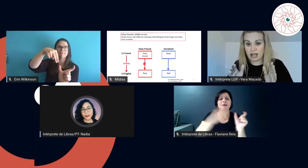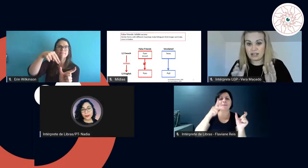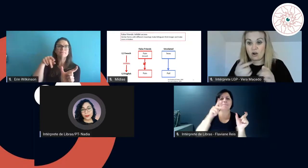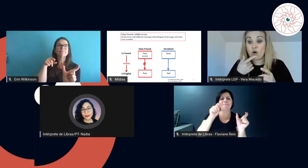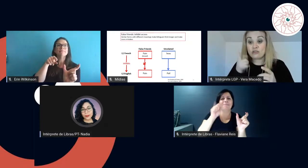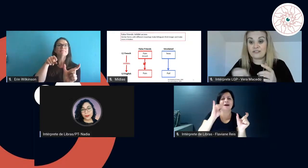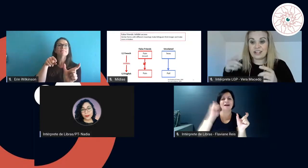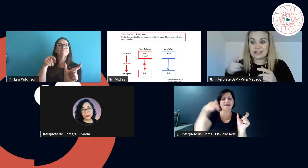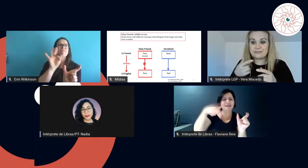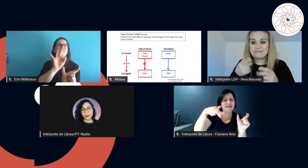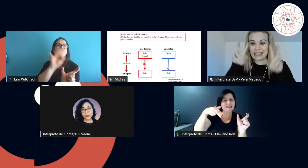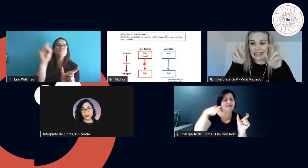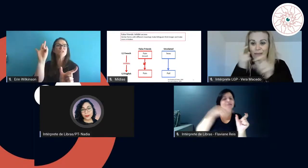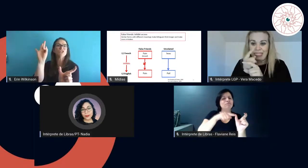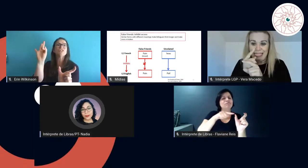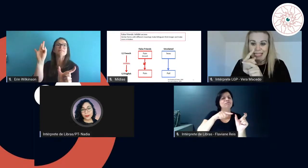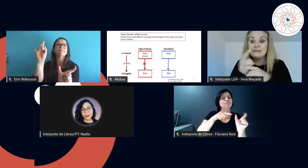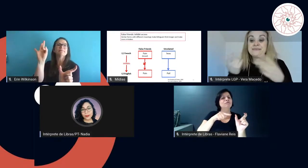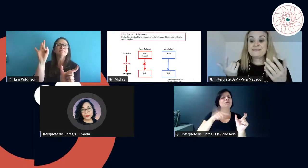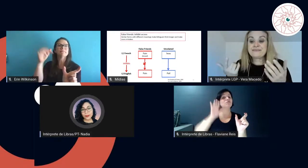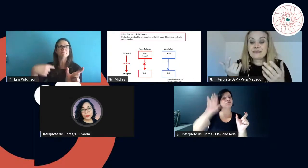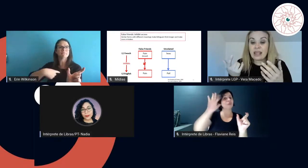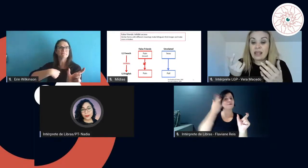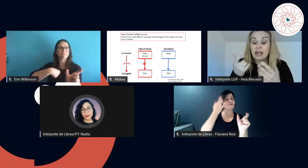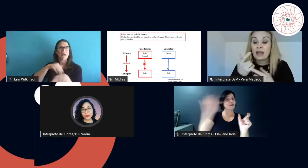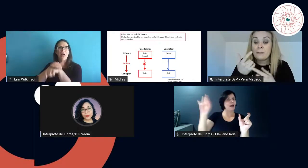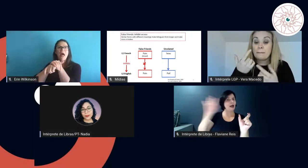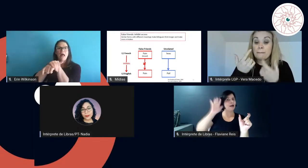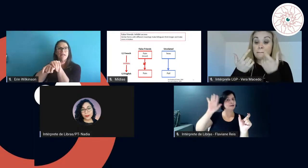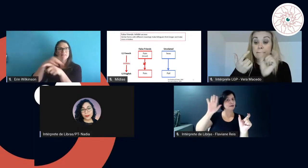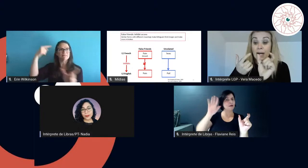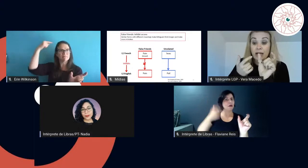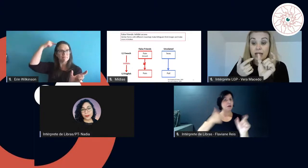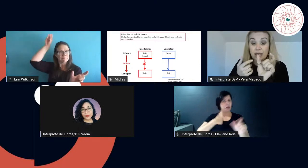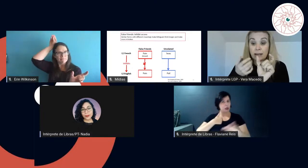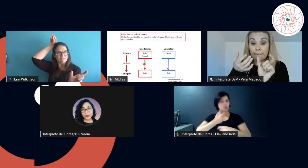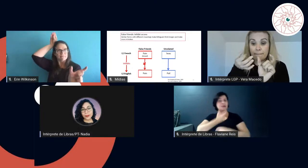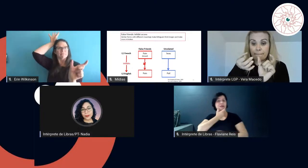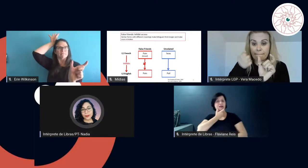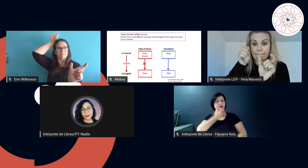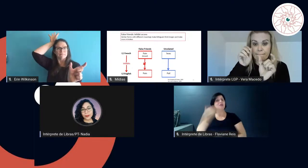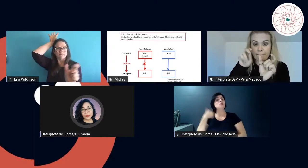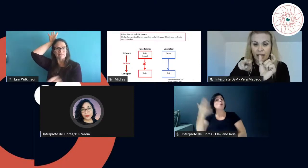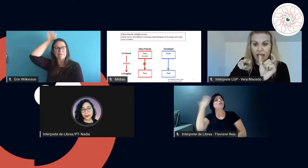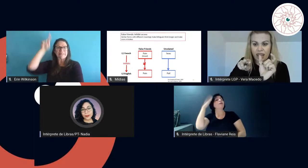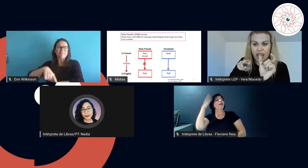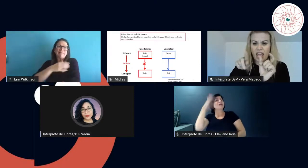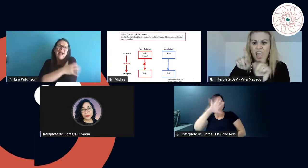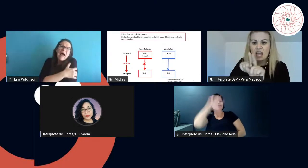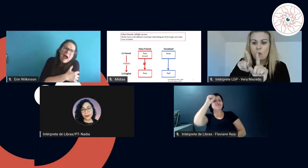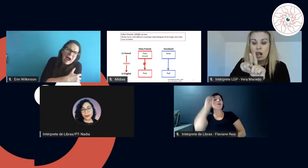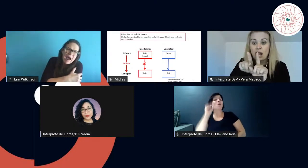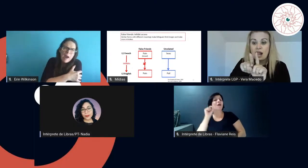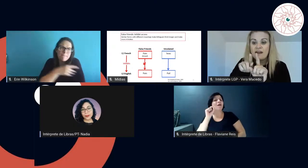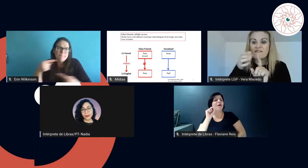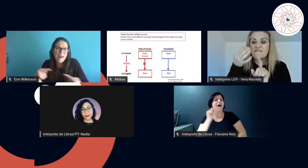retomando agora. Eh, do termo pen é um termo